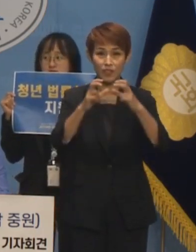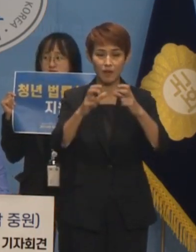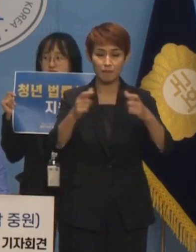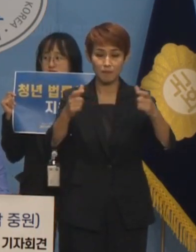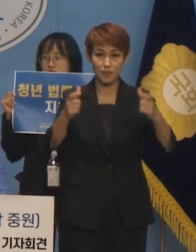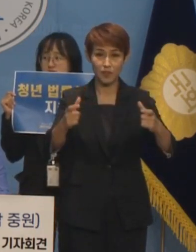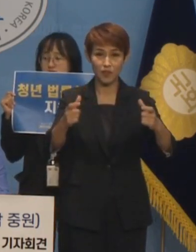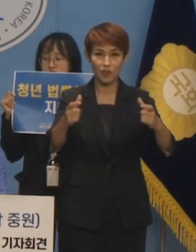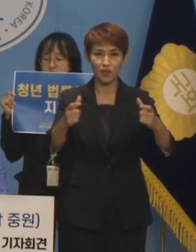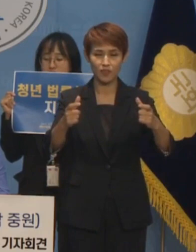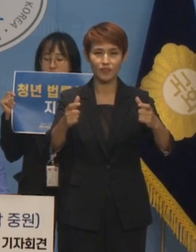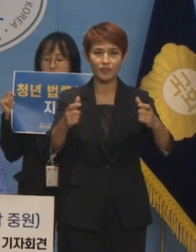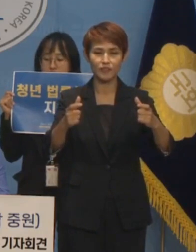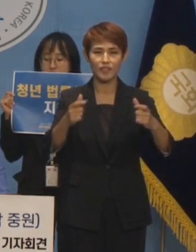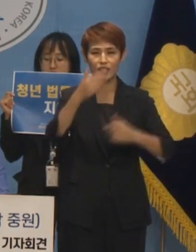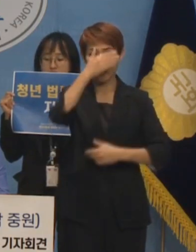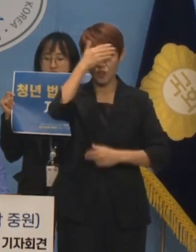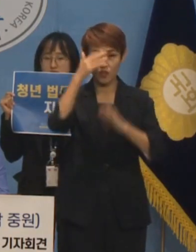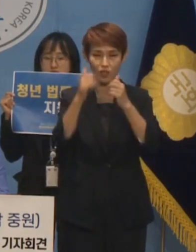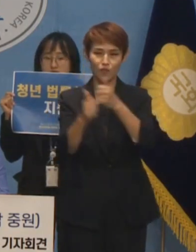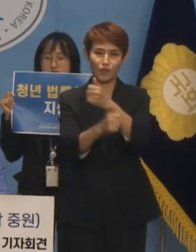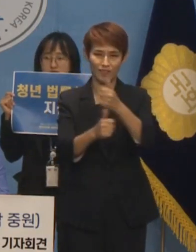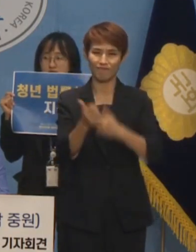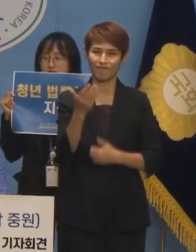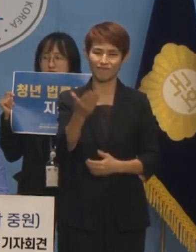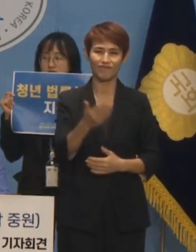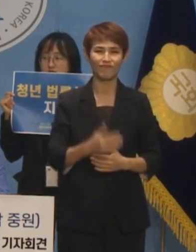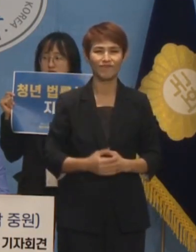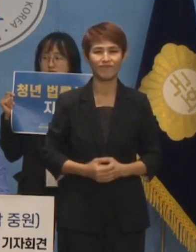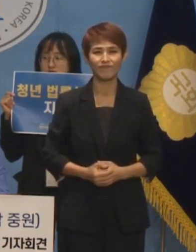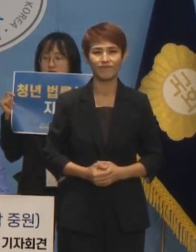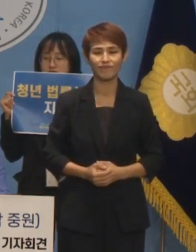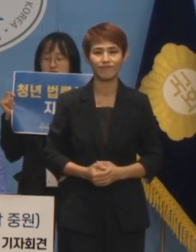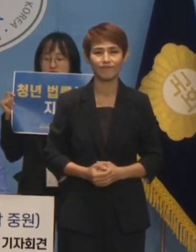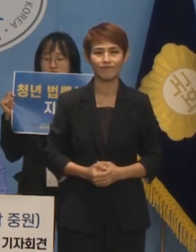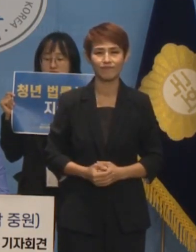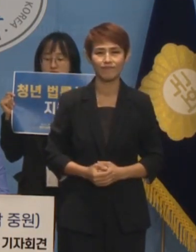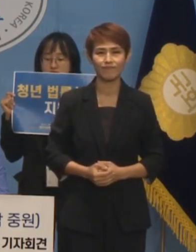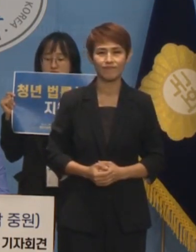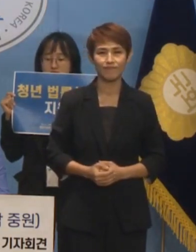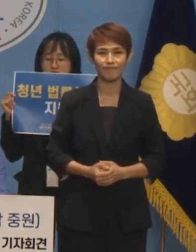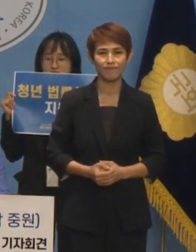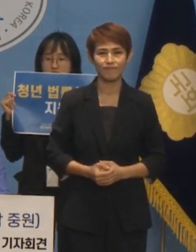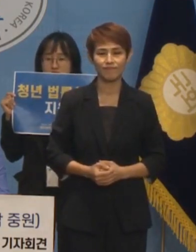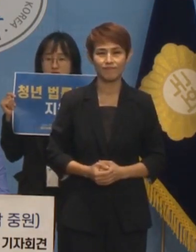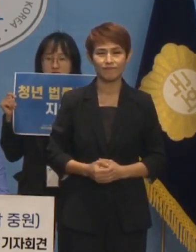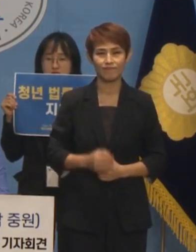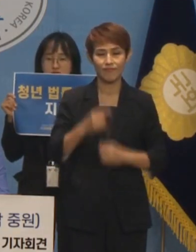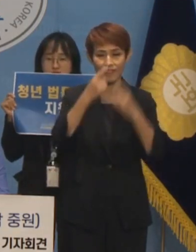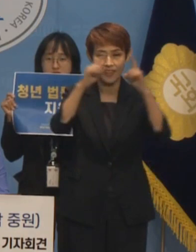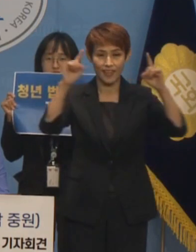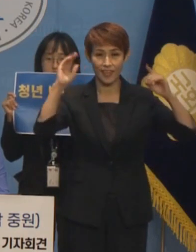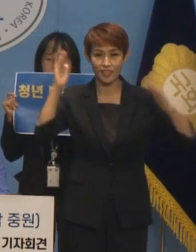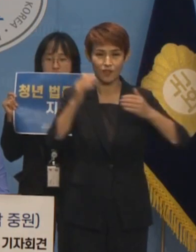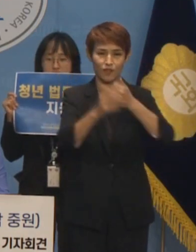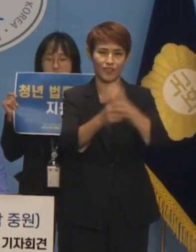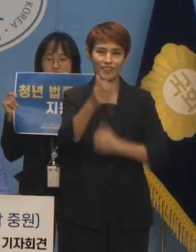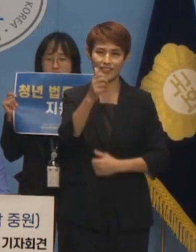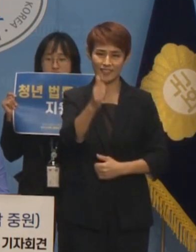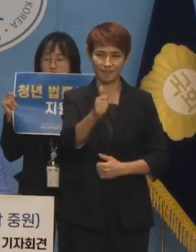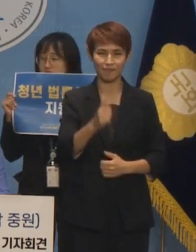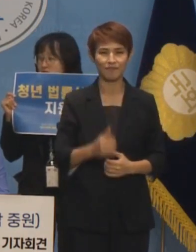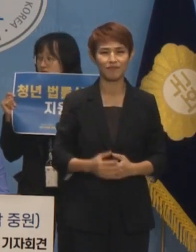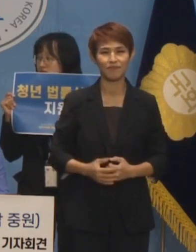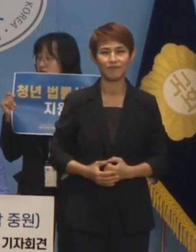성남중원지역위원회 최서영 청년위원 오셨습니다. 그리고 이진용 대학생위원회 위원장님